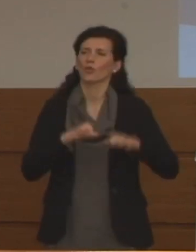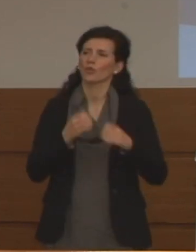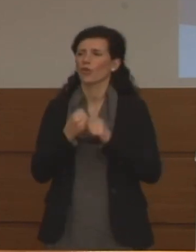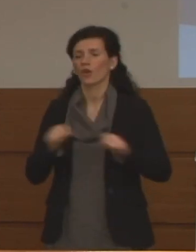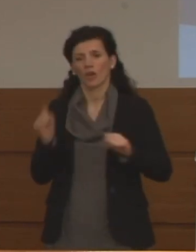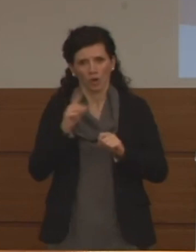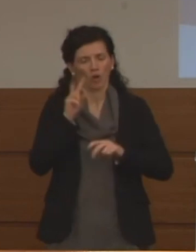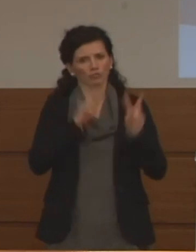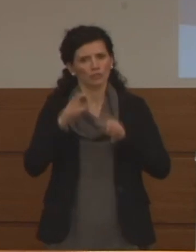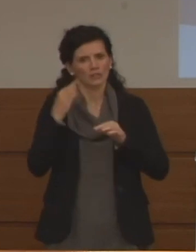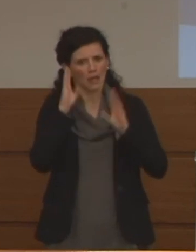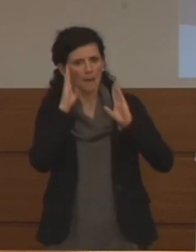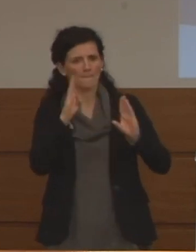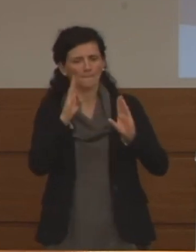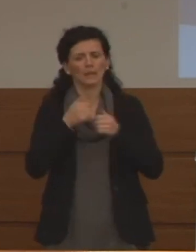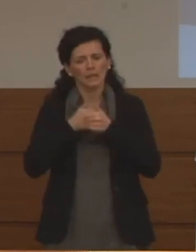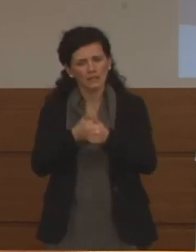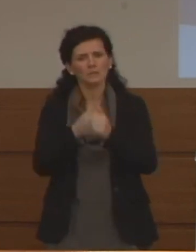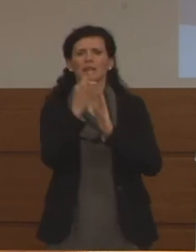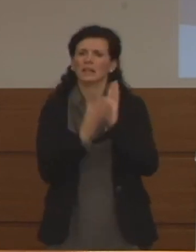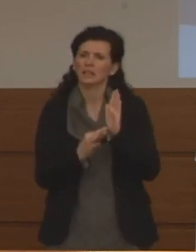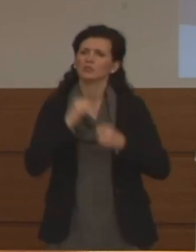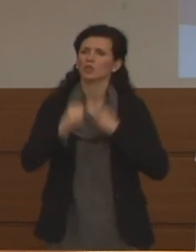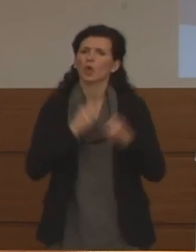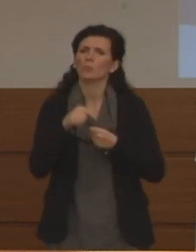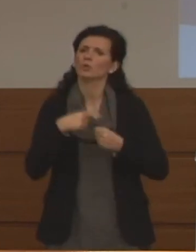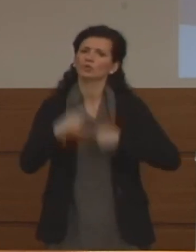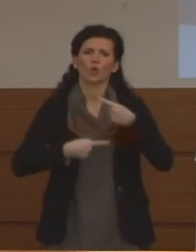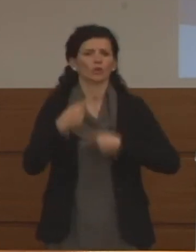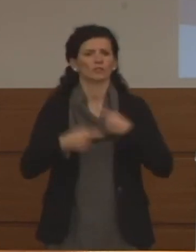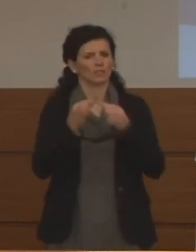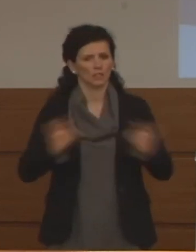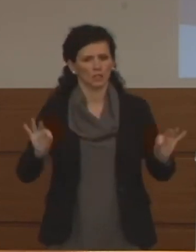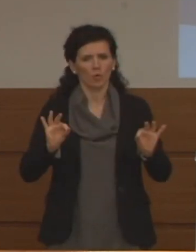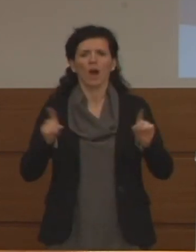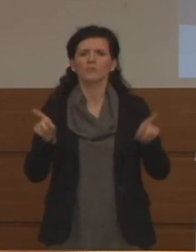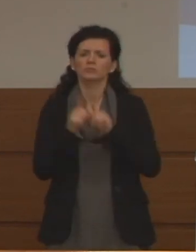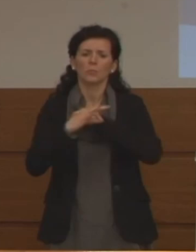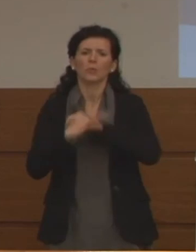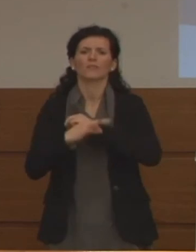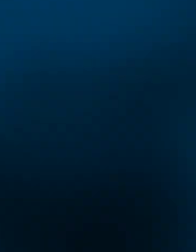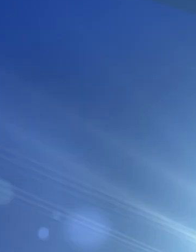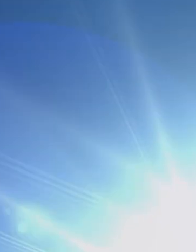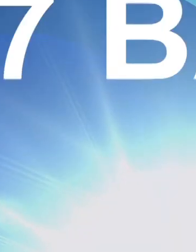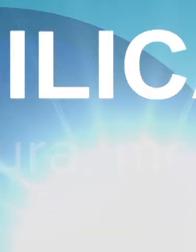adottate rispettare le indicazioni che sono state date anche nei provvedimenti del governo